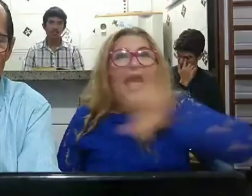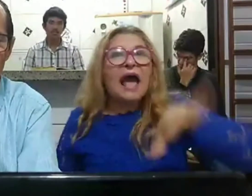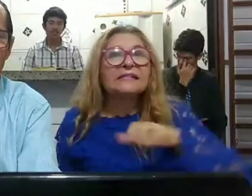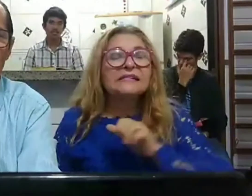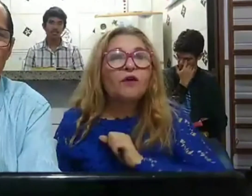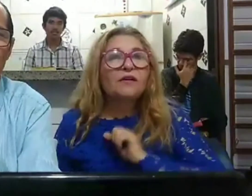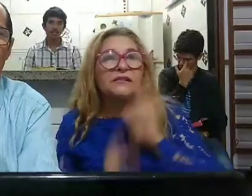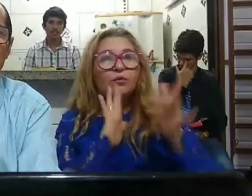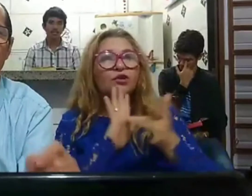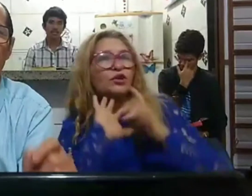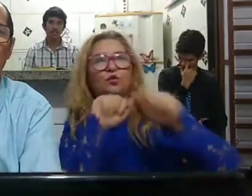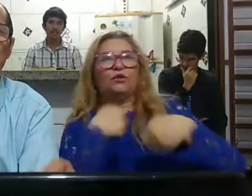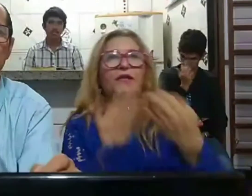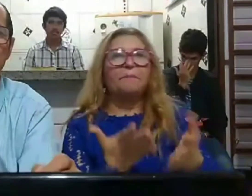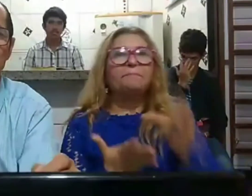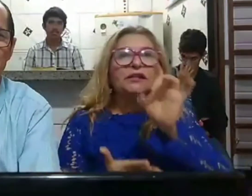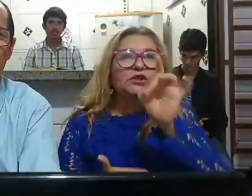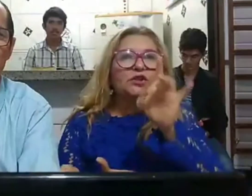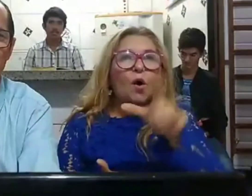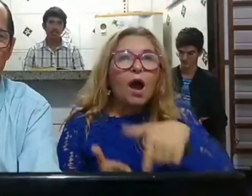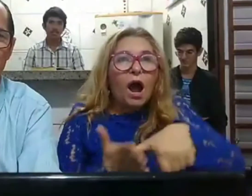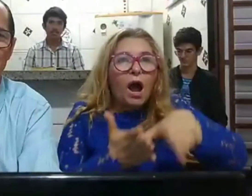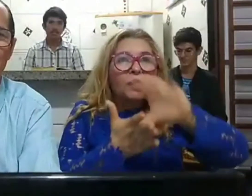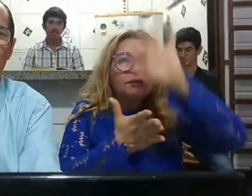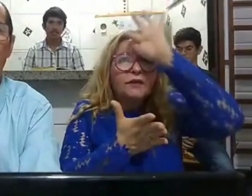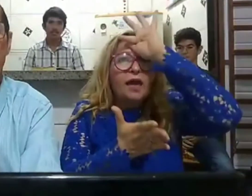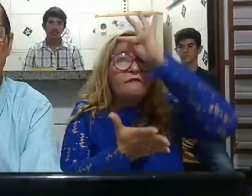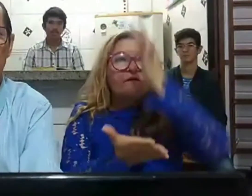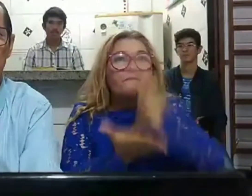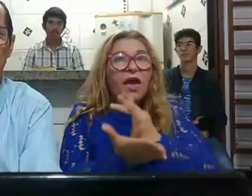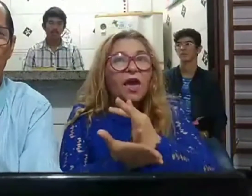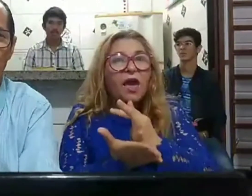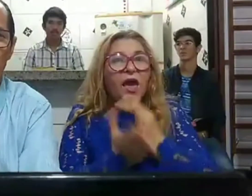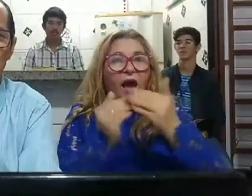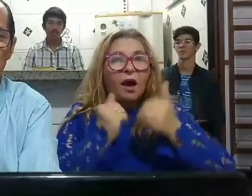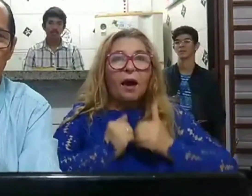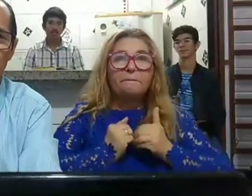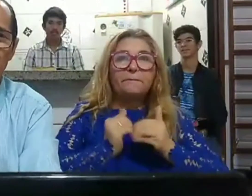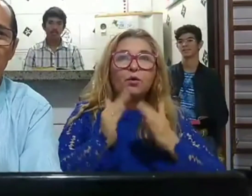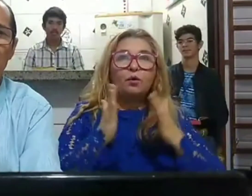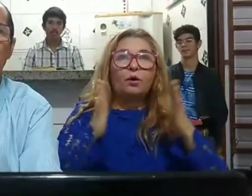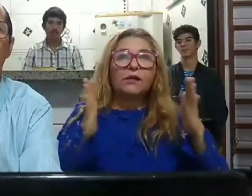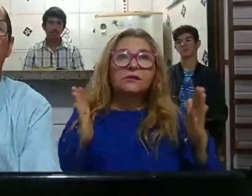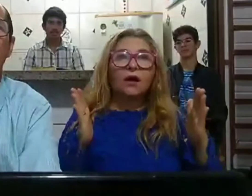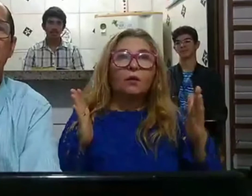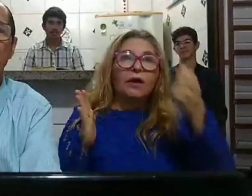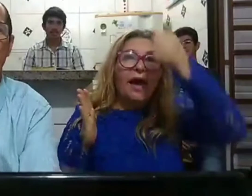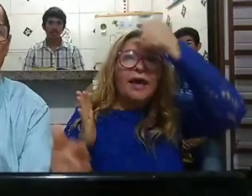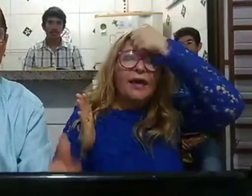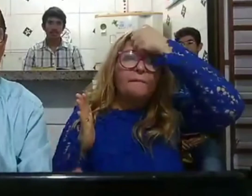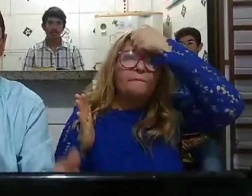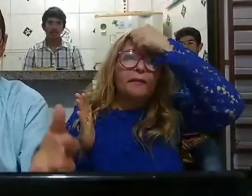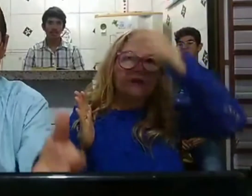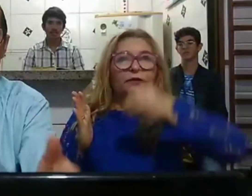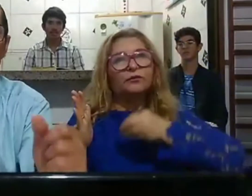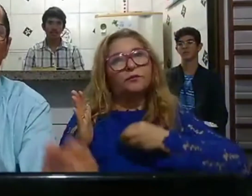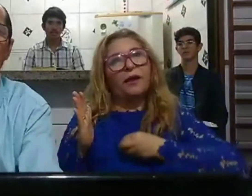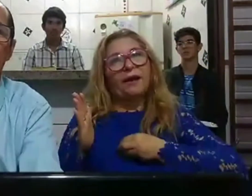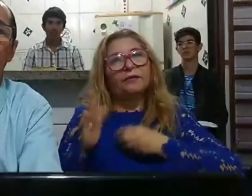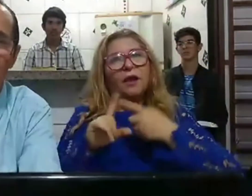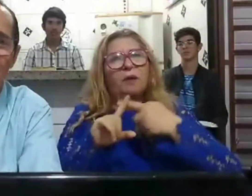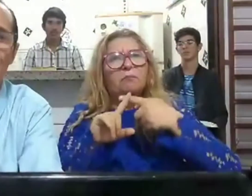que Jesus dá é somente pela fé em Jesus. Porque se fosse por obras, não teria razão de Jesus ter vindo até